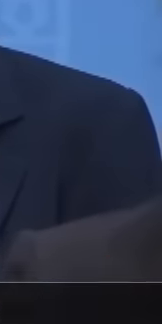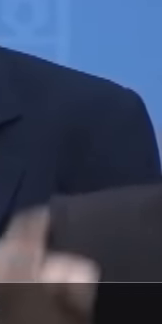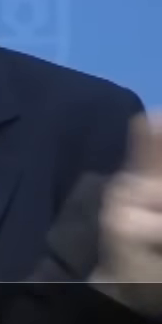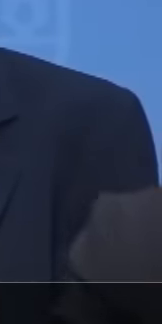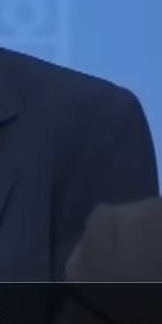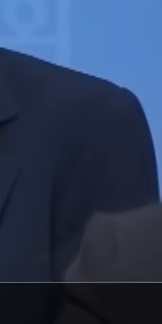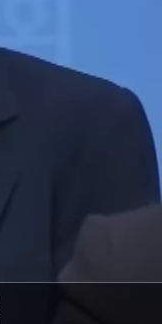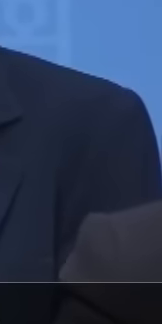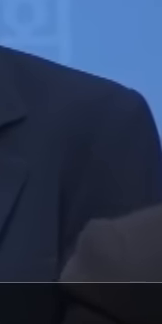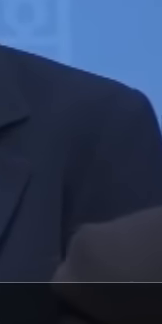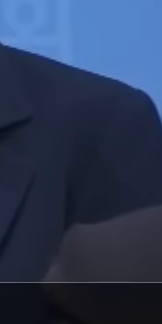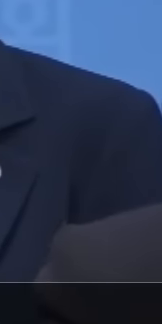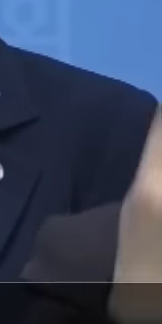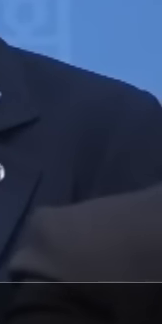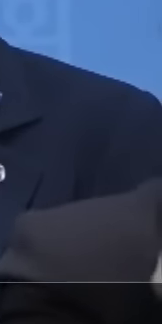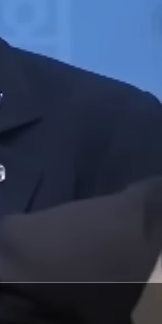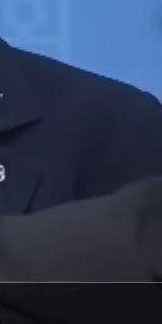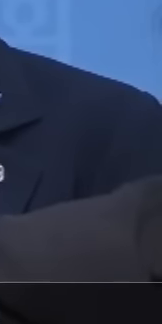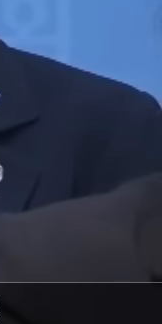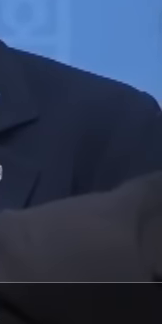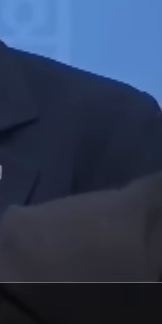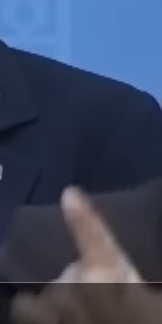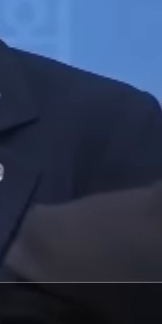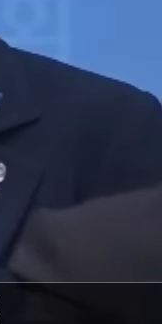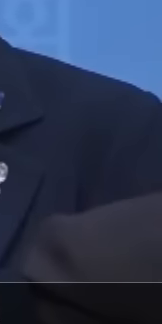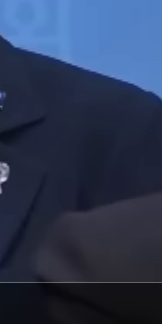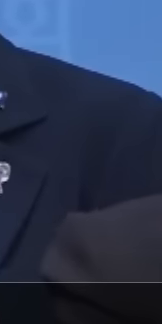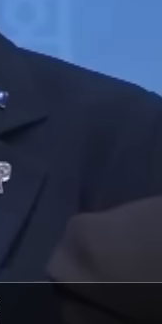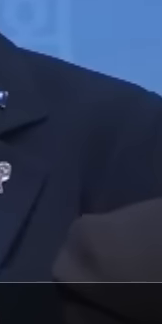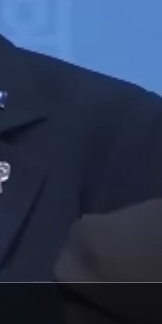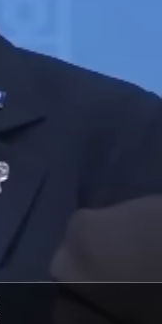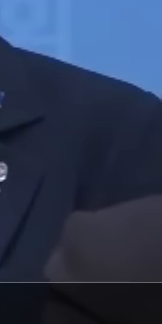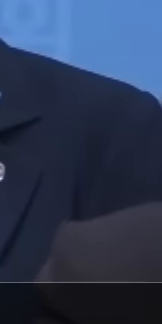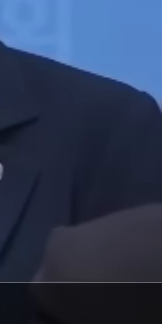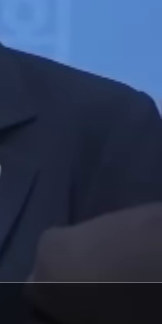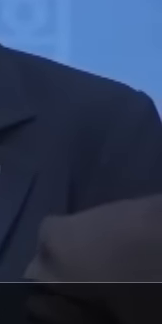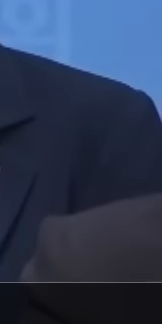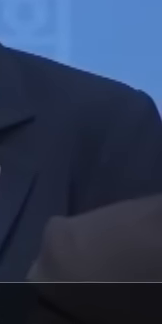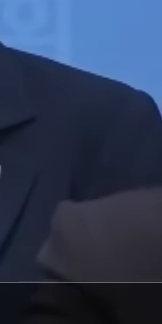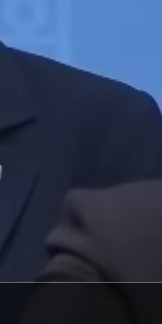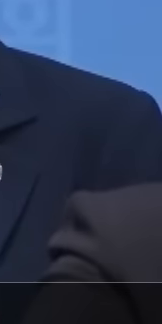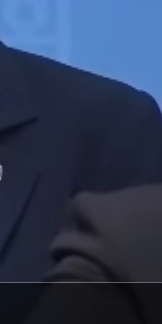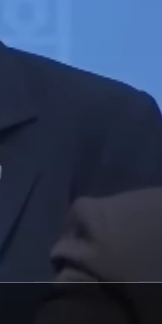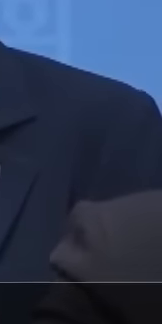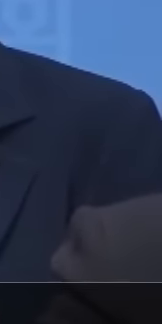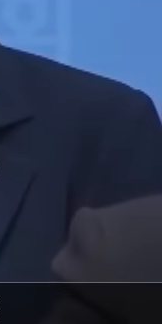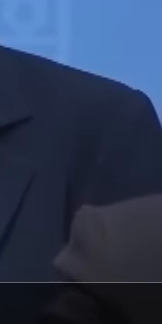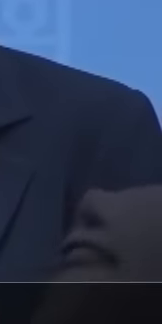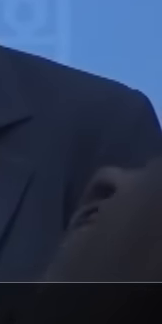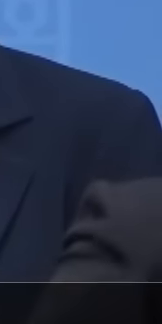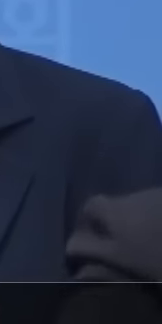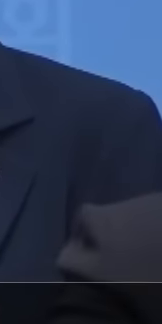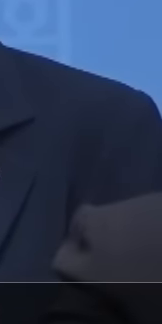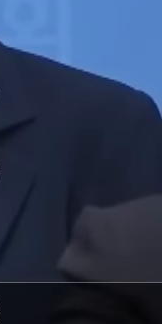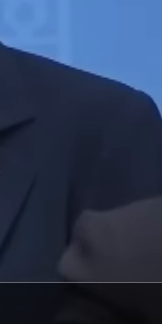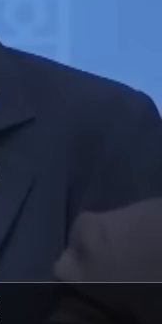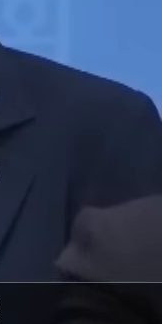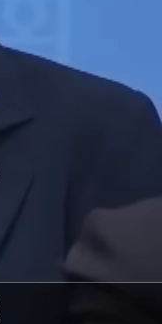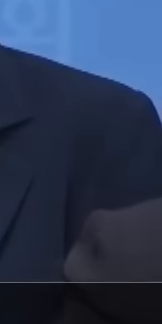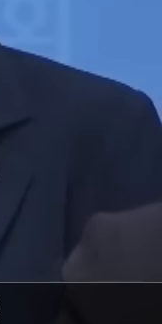출범 직후인 2022년 5월에는 59조 원 규모의 추가 경정 예산안을